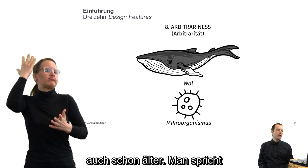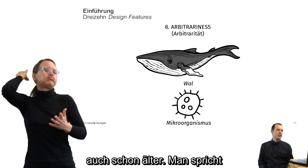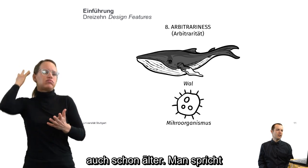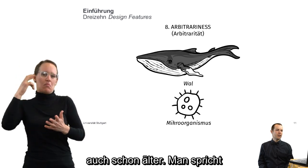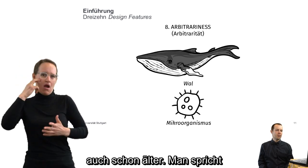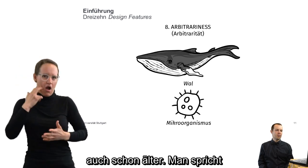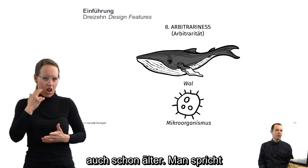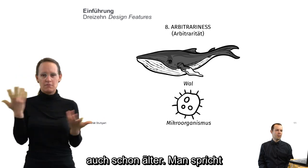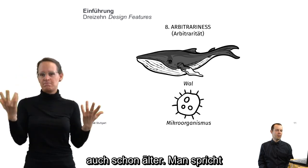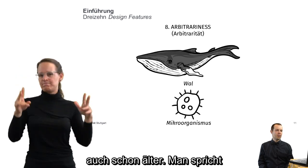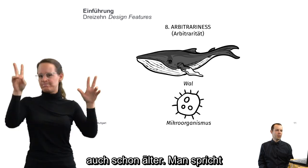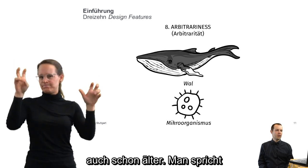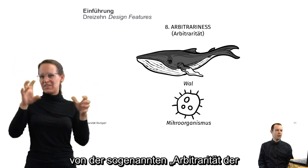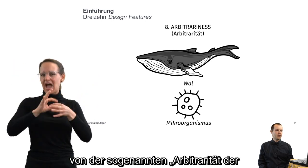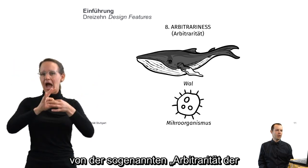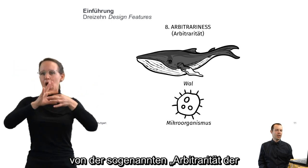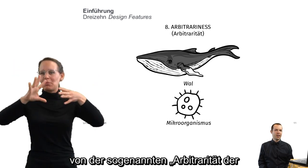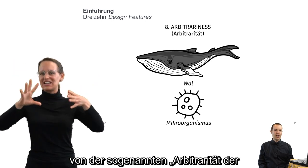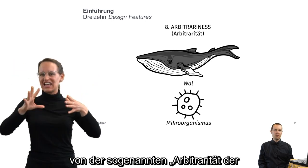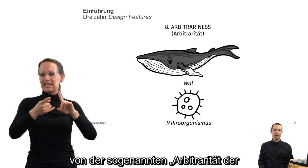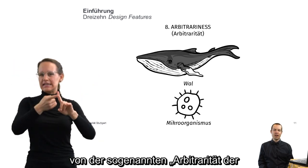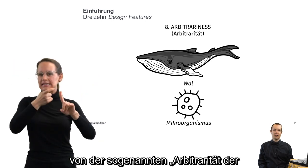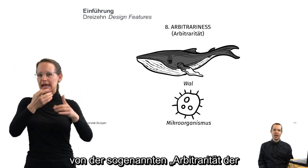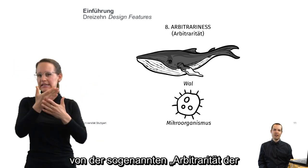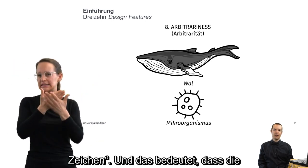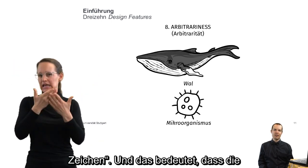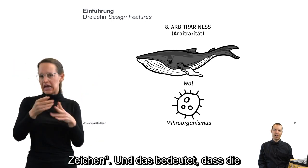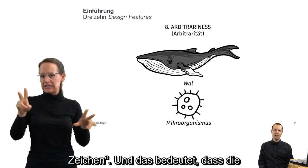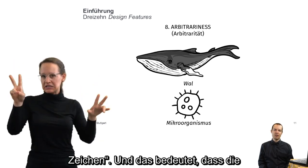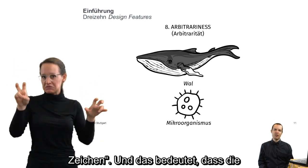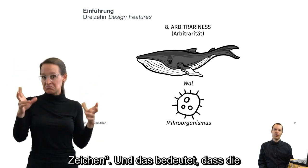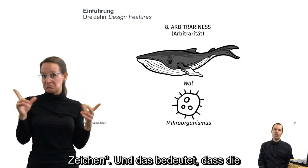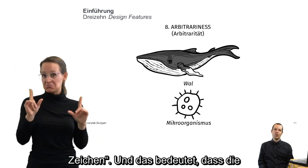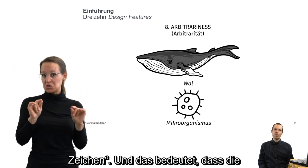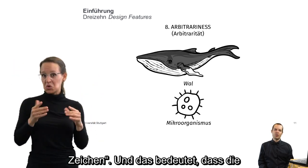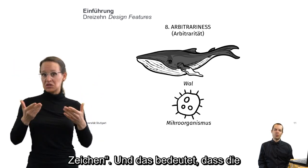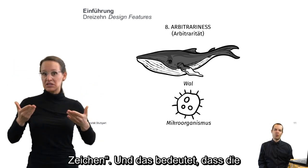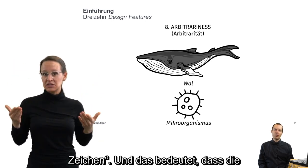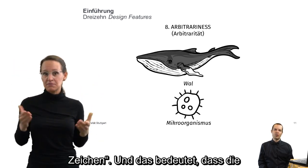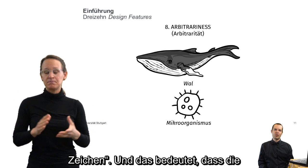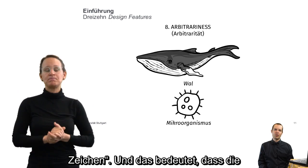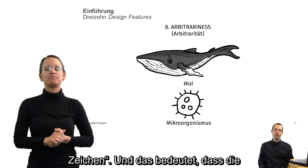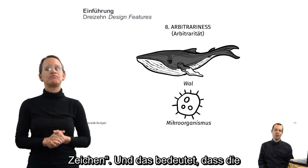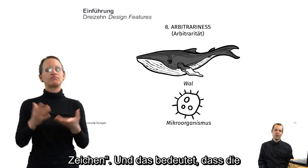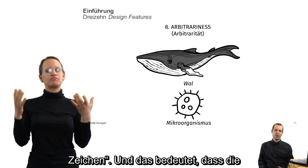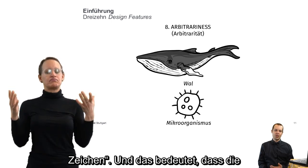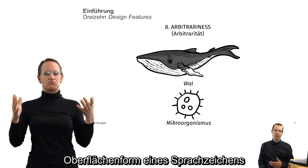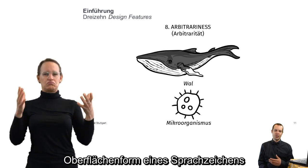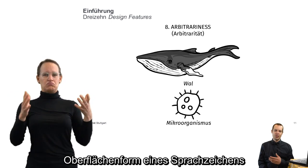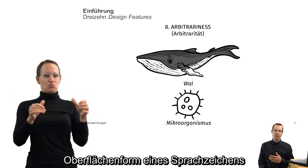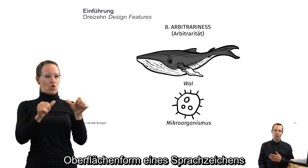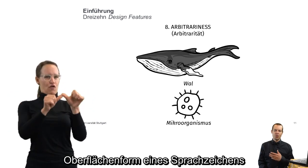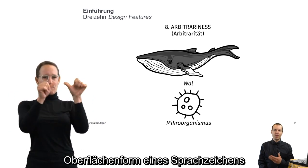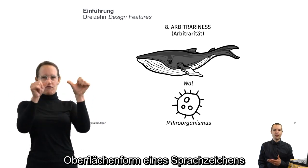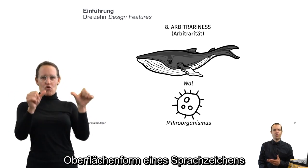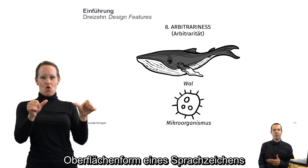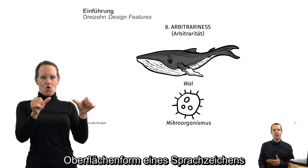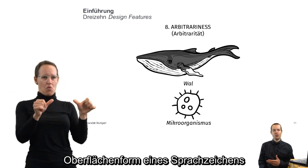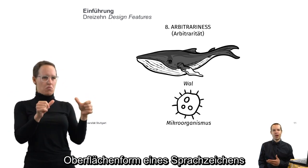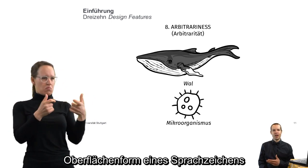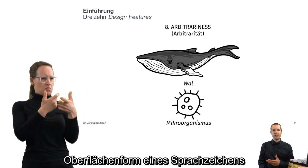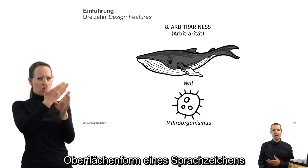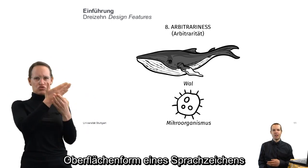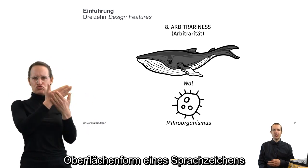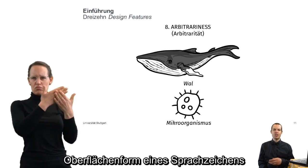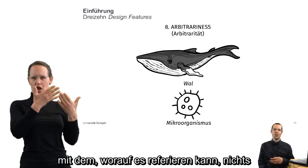auch schon älter. Man spricht von der sogenannten Arbitrarität der Zeichen und das bedeutet, dass die Oberflächenform